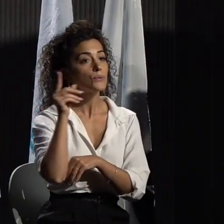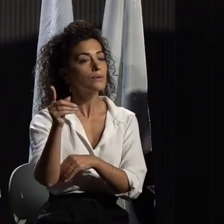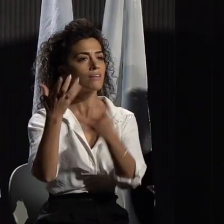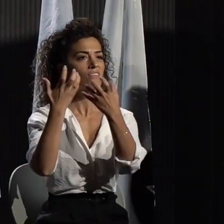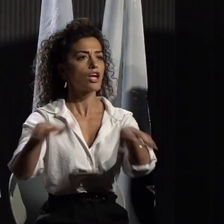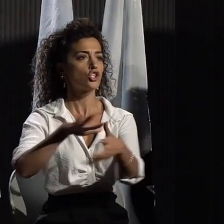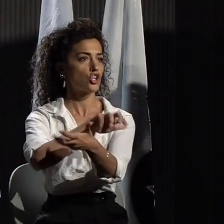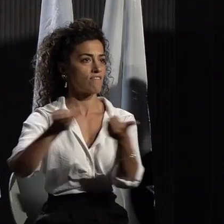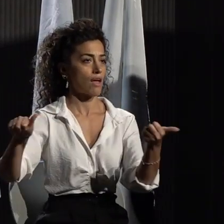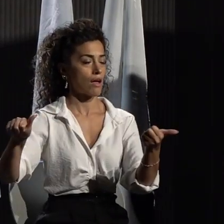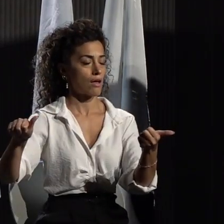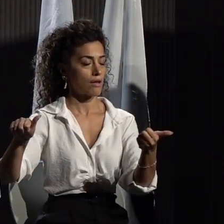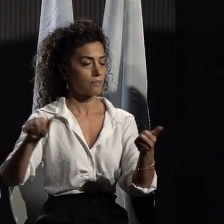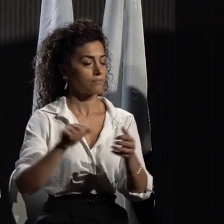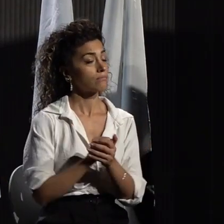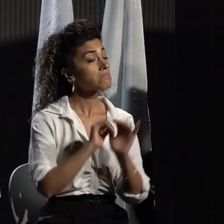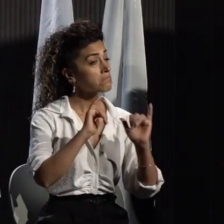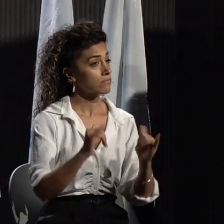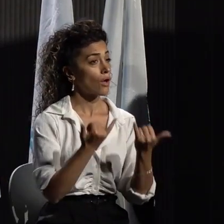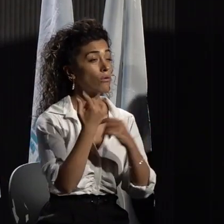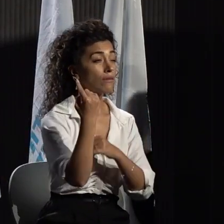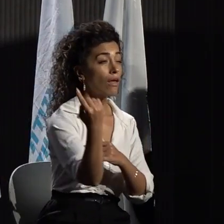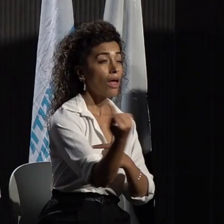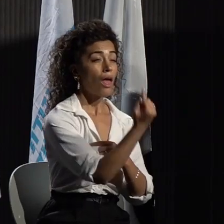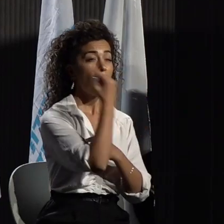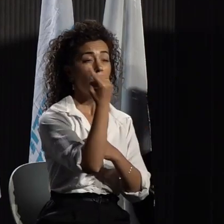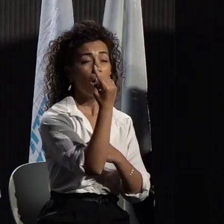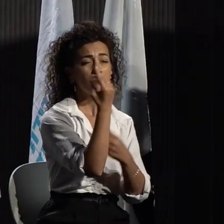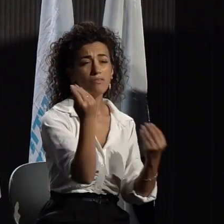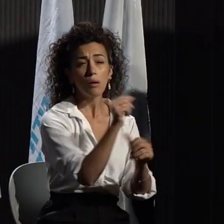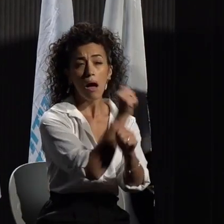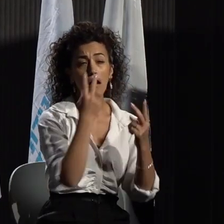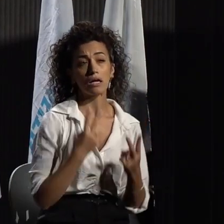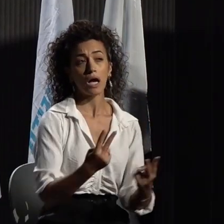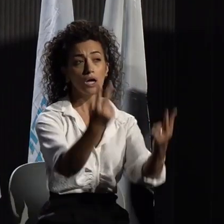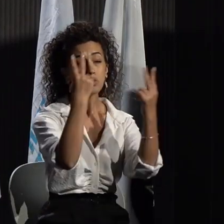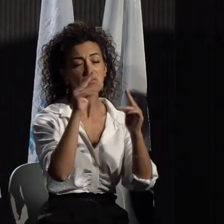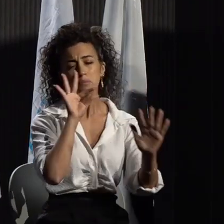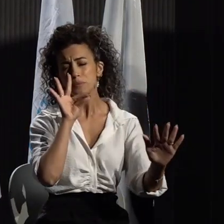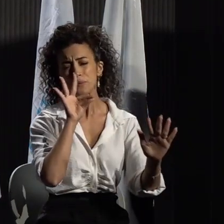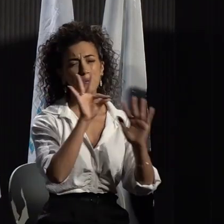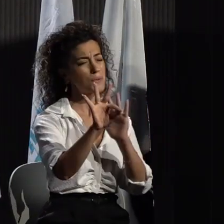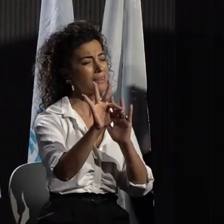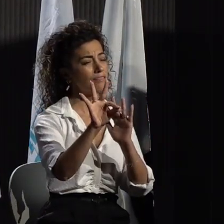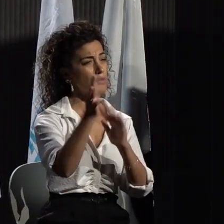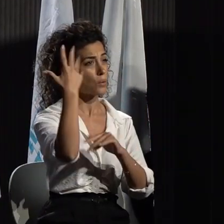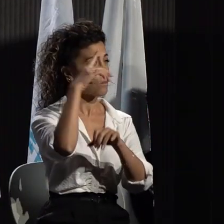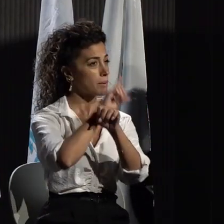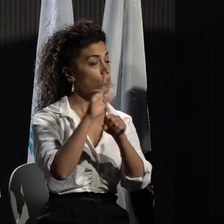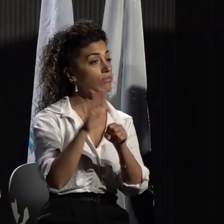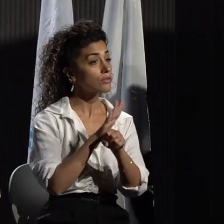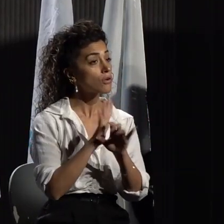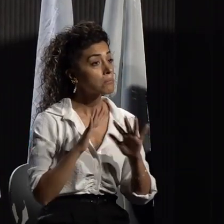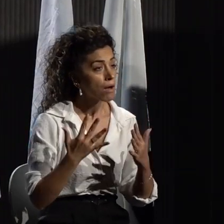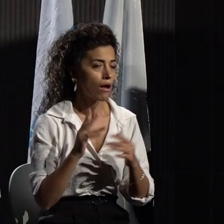ושברה אכן אחד המפעלים ההיסטוריים הכבירים שנפגעו פגיעה אנושה במי השואה